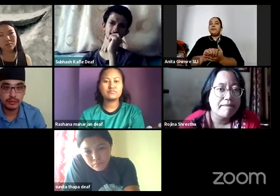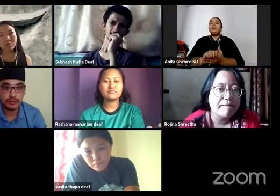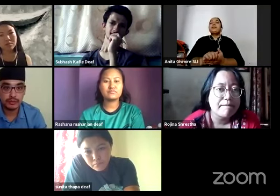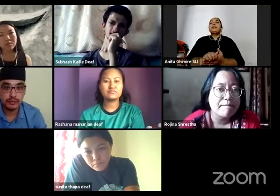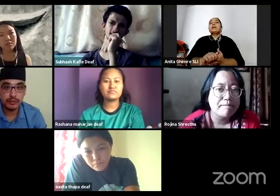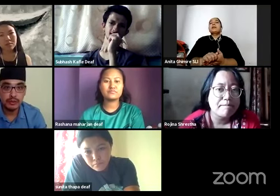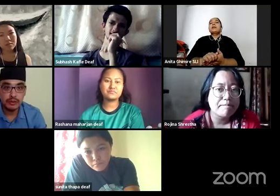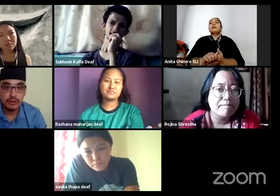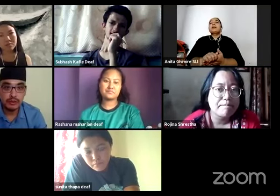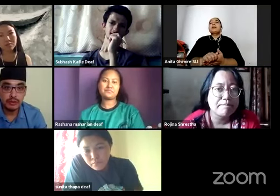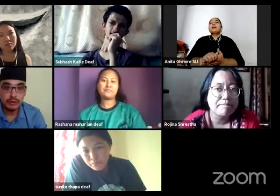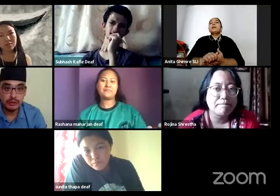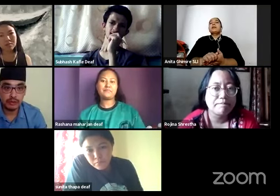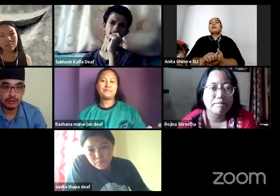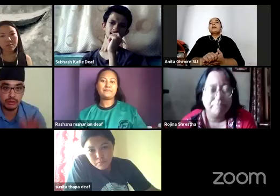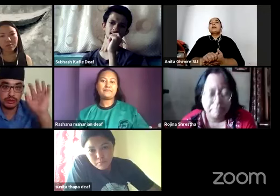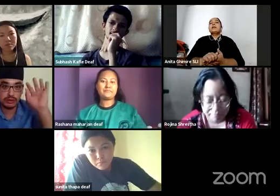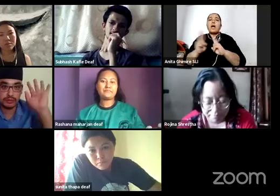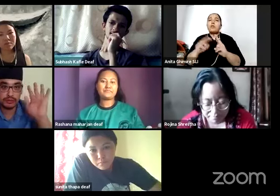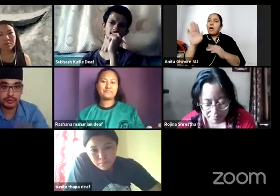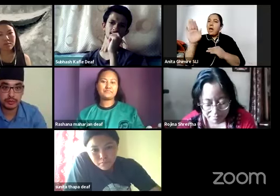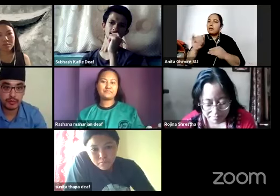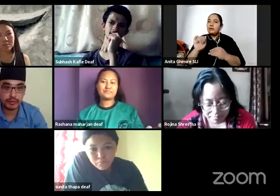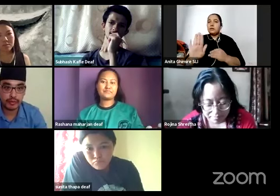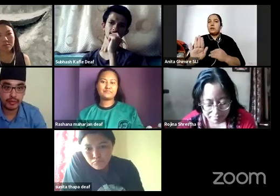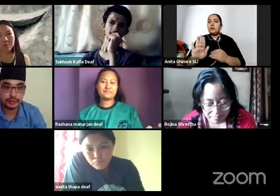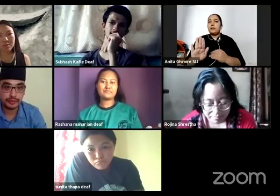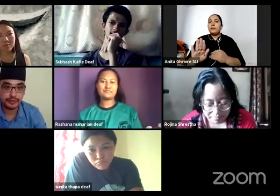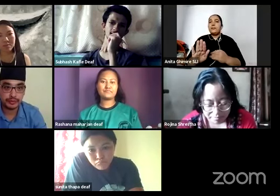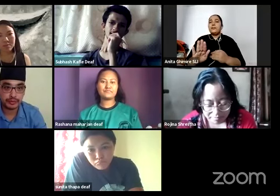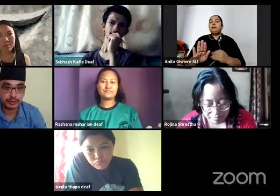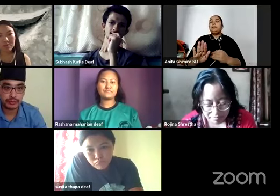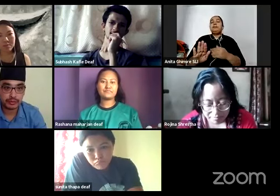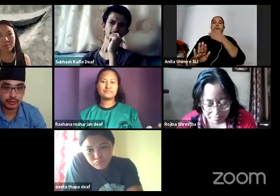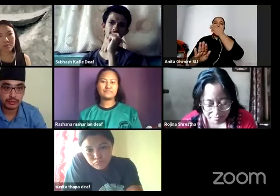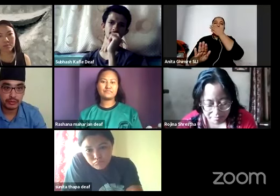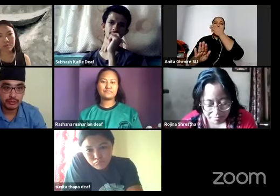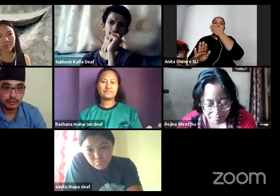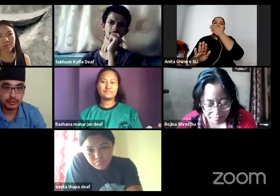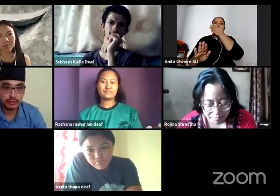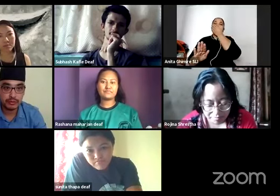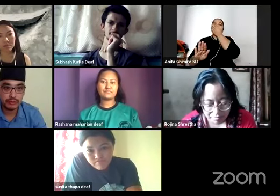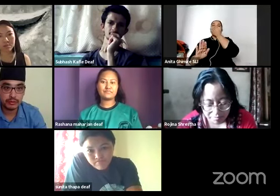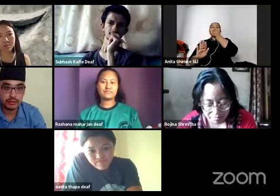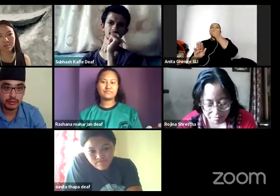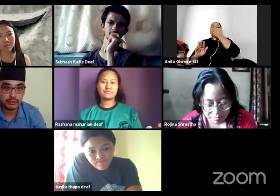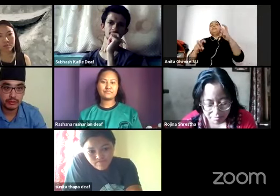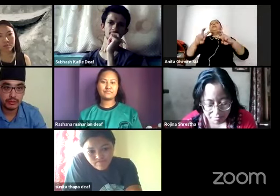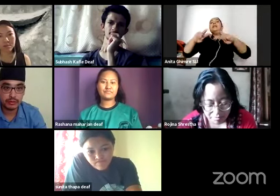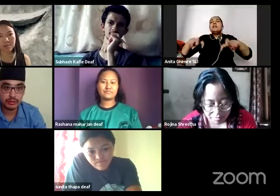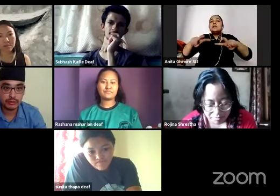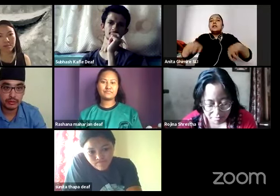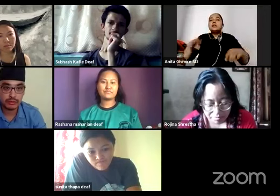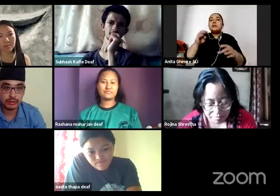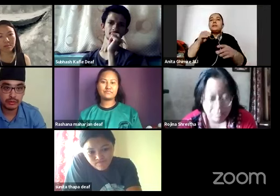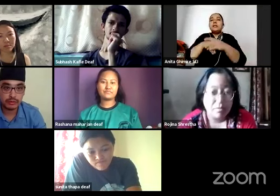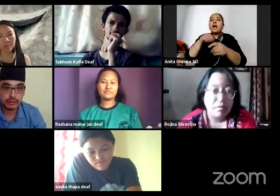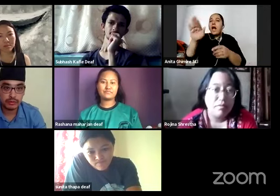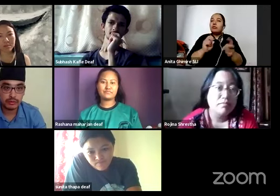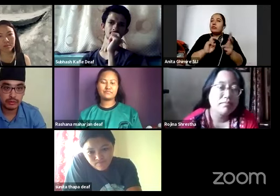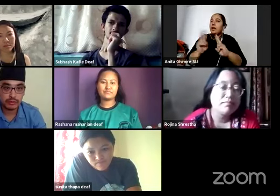आइरहेको छ, अब यहाँ माइक्रो एग्रेसन्सको कुराहरू आएको छ नि जुन रिसर्चमा होइन, जस्तो कि हामी अब जीवनको रस